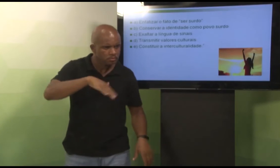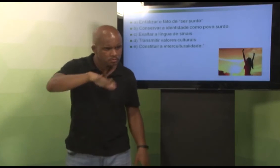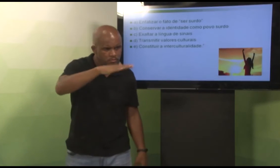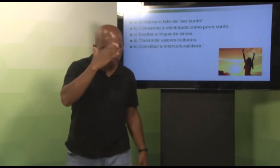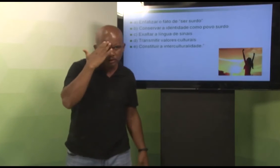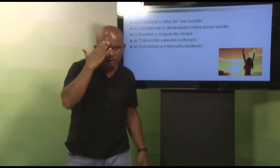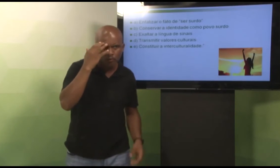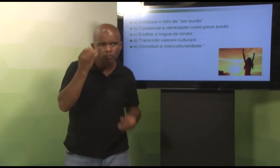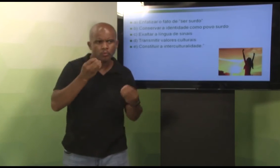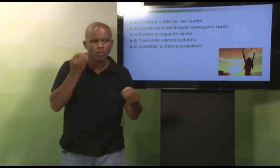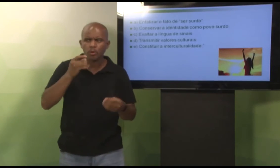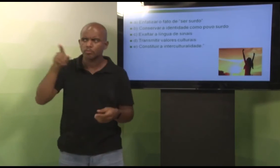é necessário ensinar